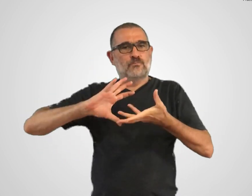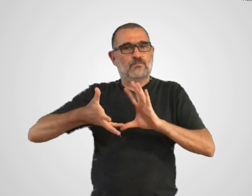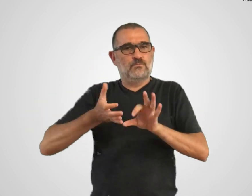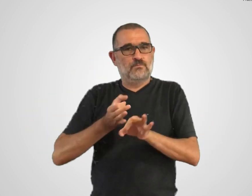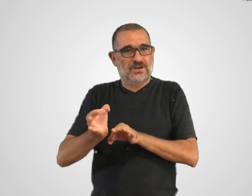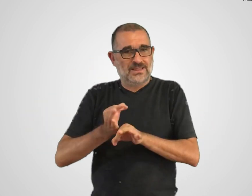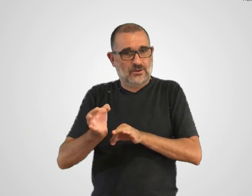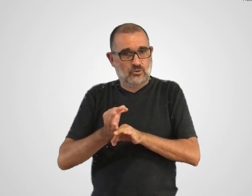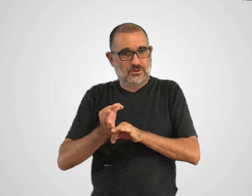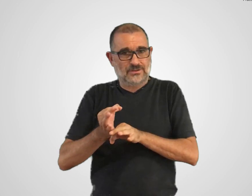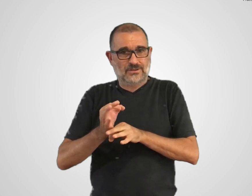Innovación Pedagógica.